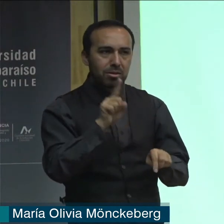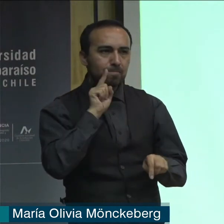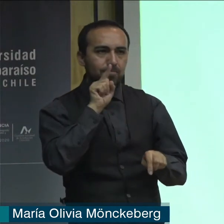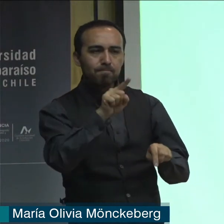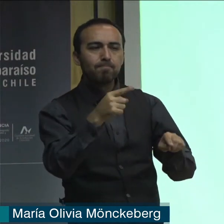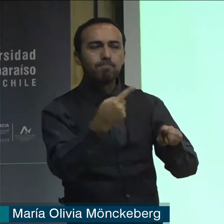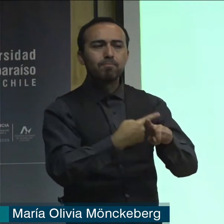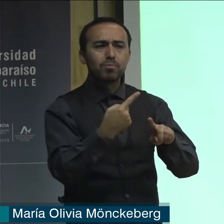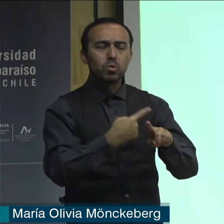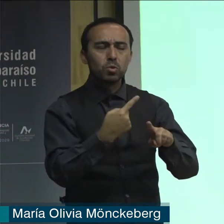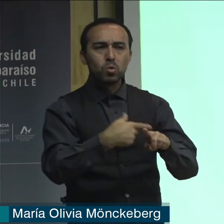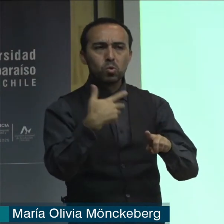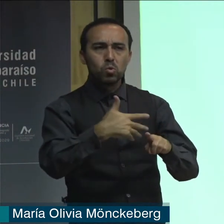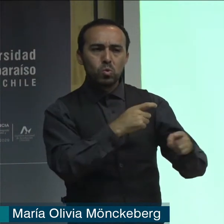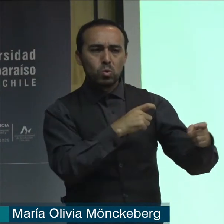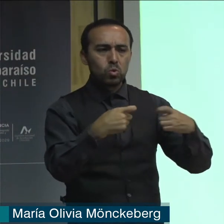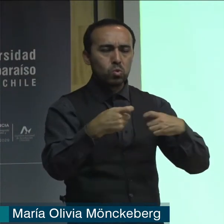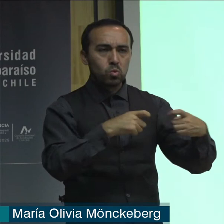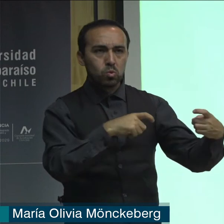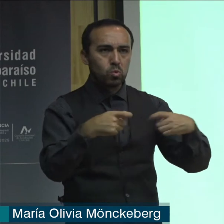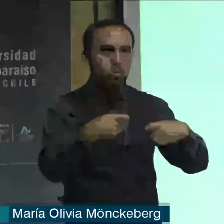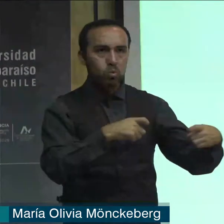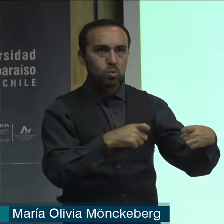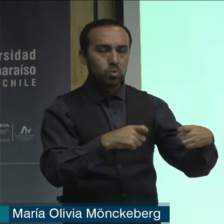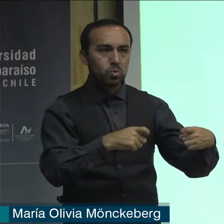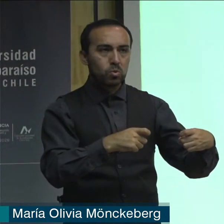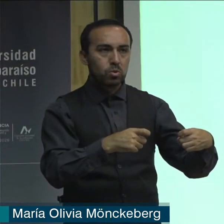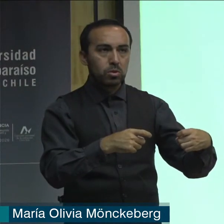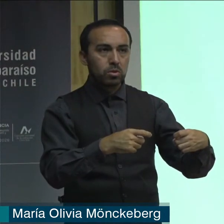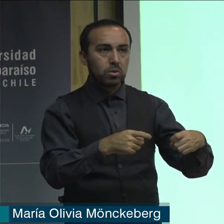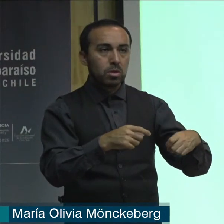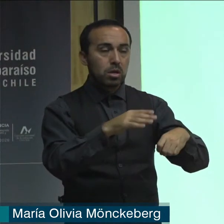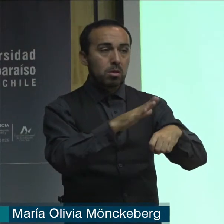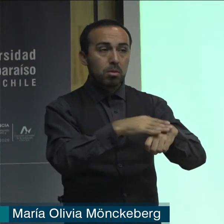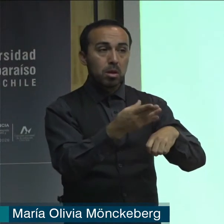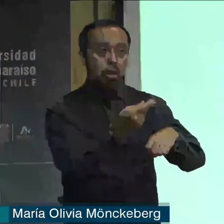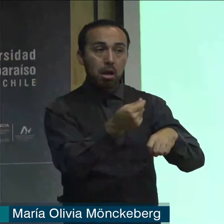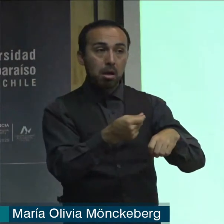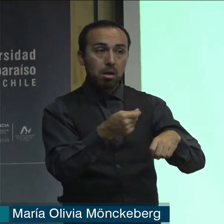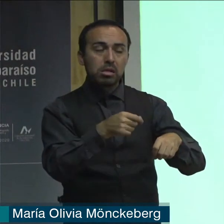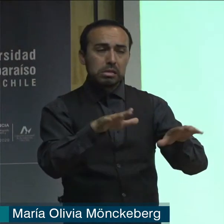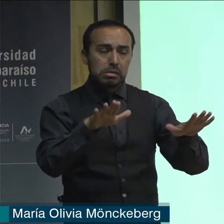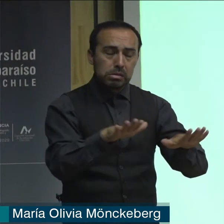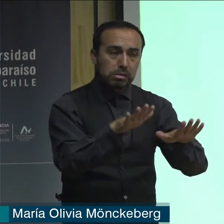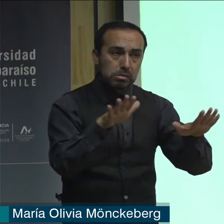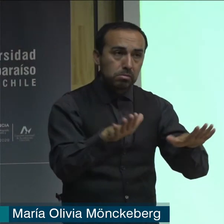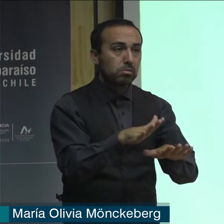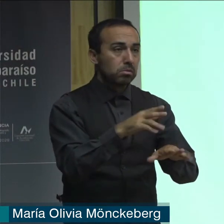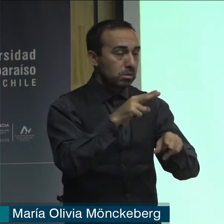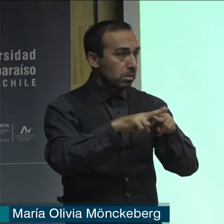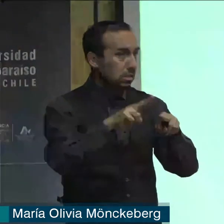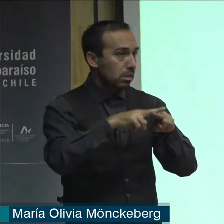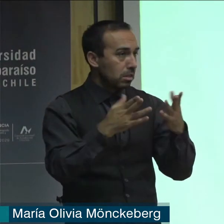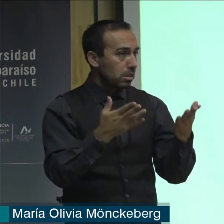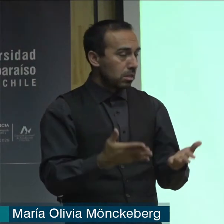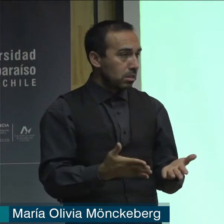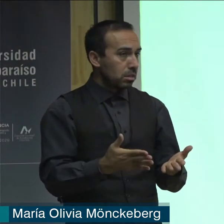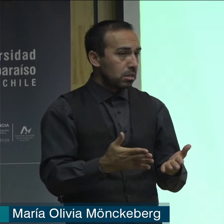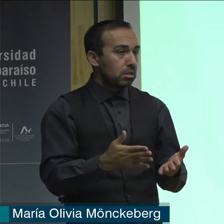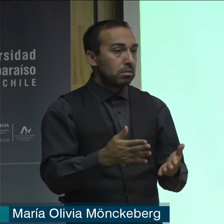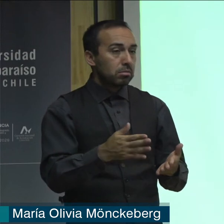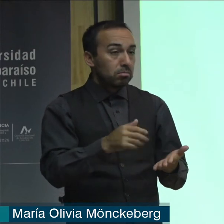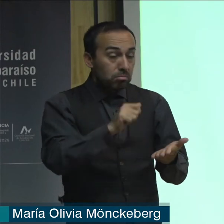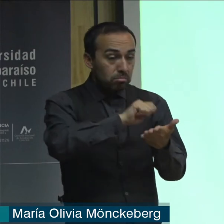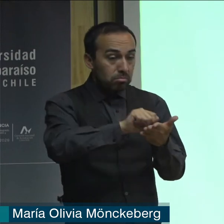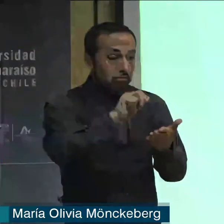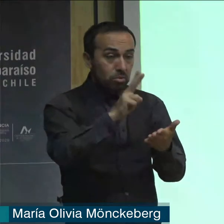muy fuerte en la coyuntura por lo que pesa y por los esfuerzos que entiendo que se están haciendo a nivel de la subsecretaría de